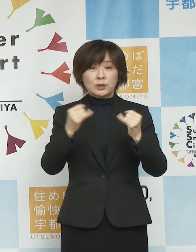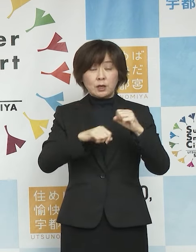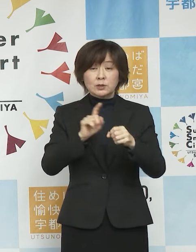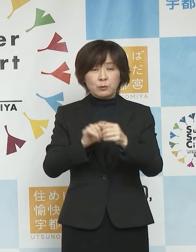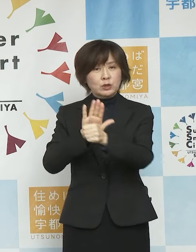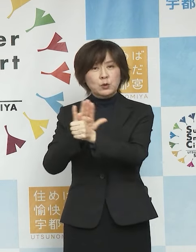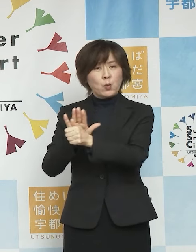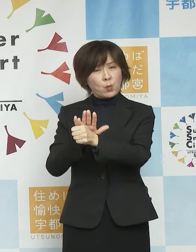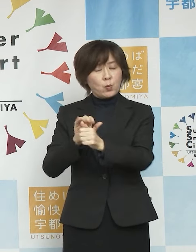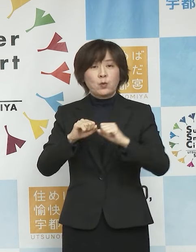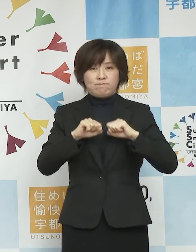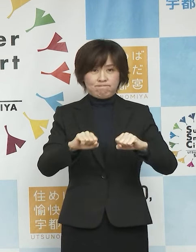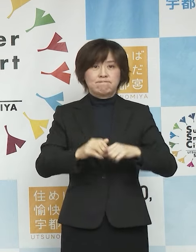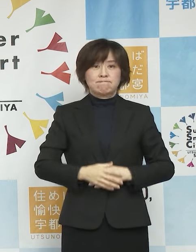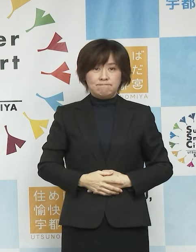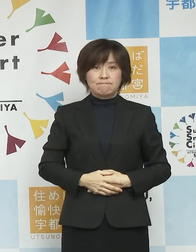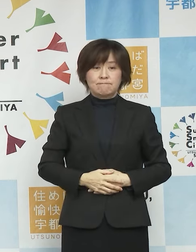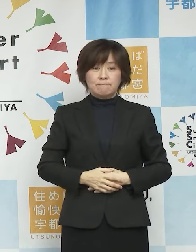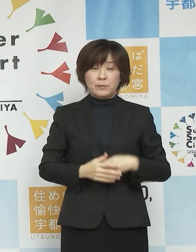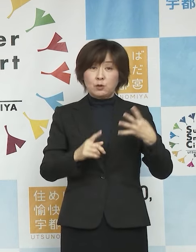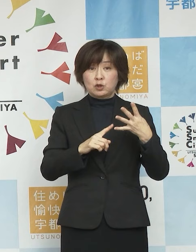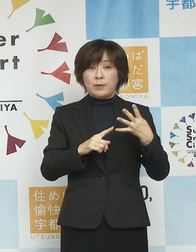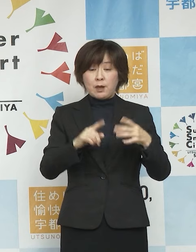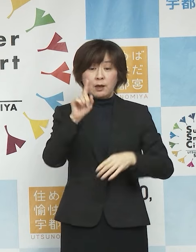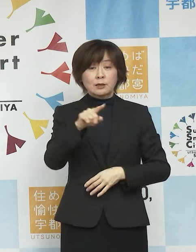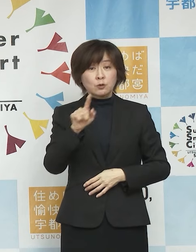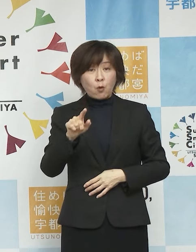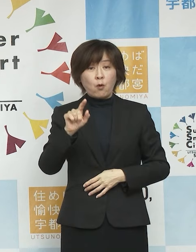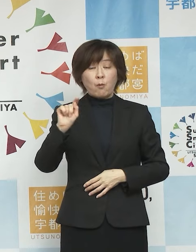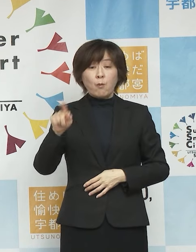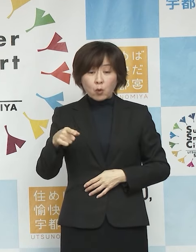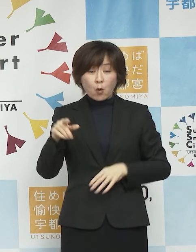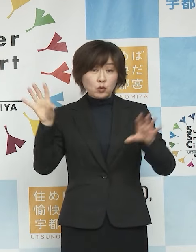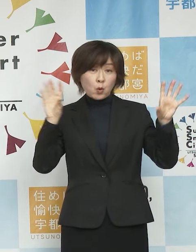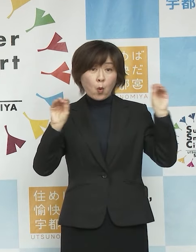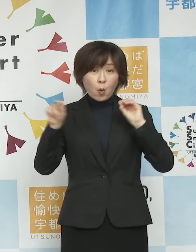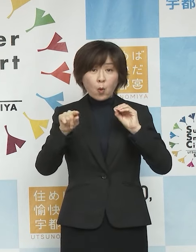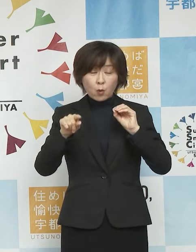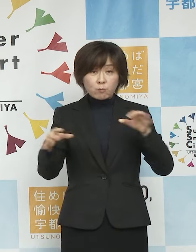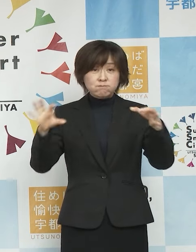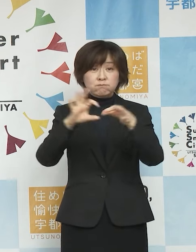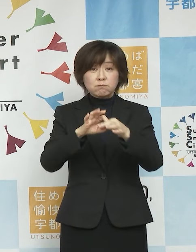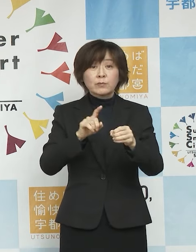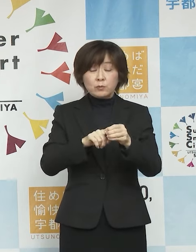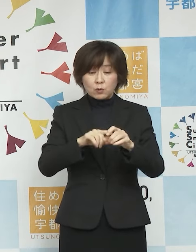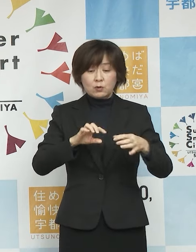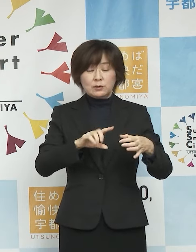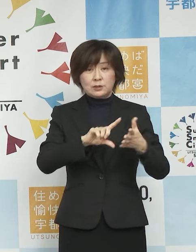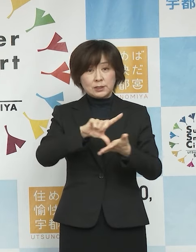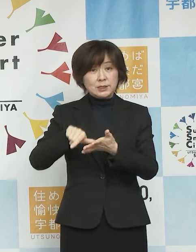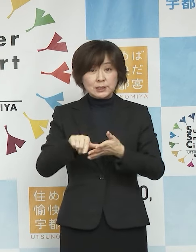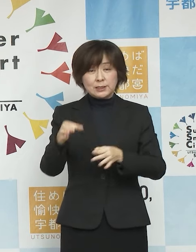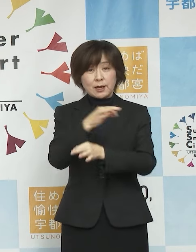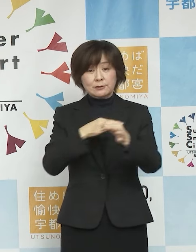進してまいります。4つ目は、人、物、情報が行き交う地域経済循環社